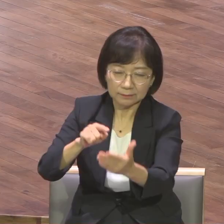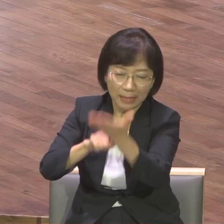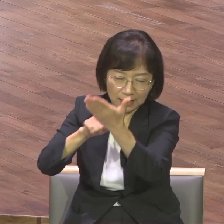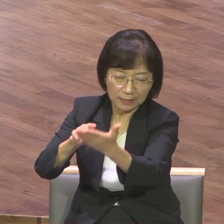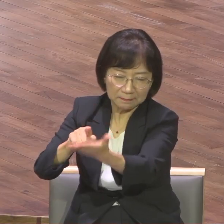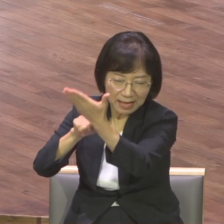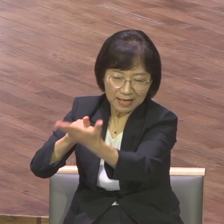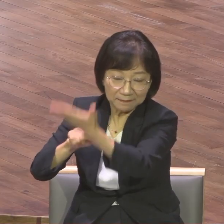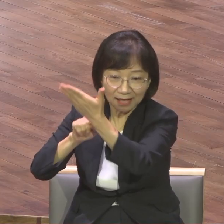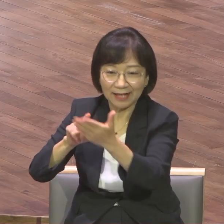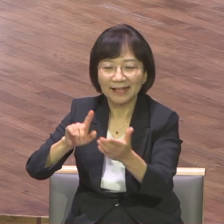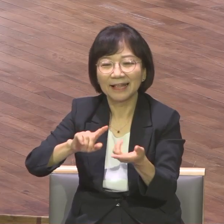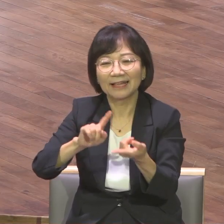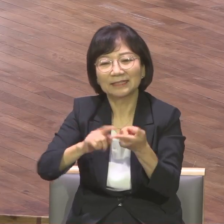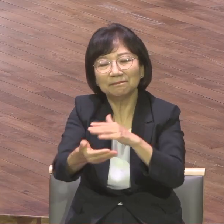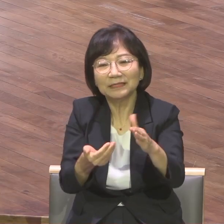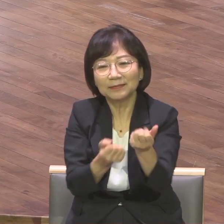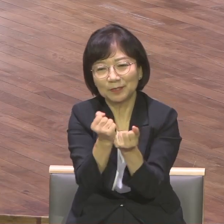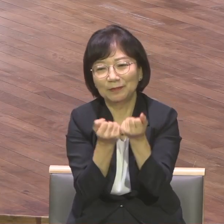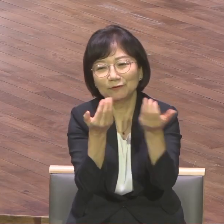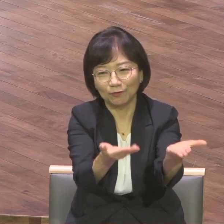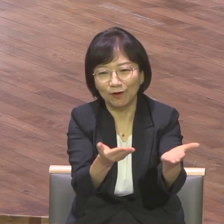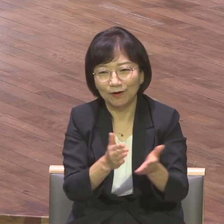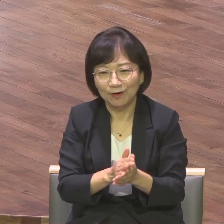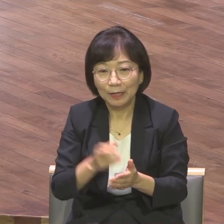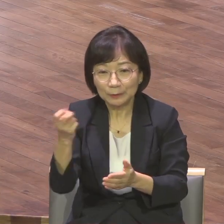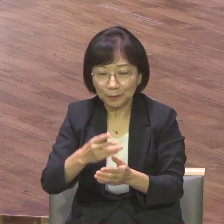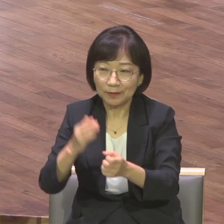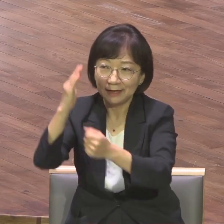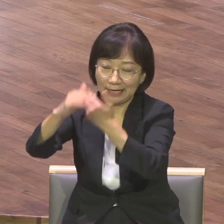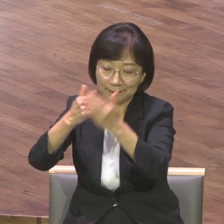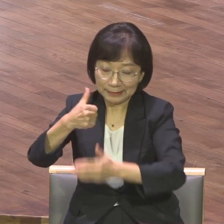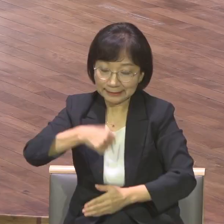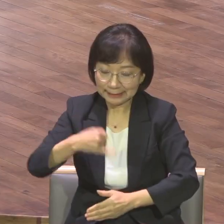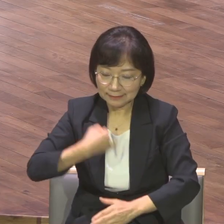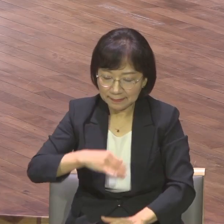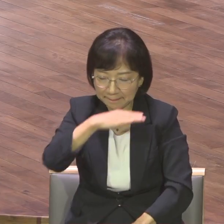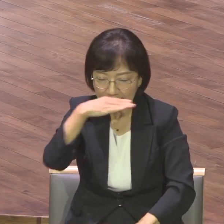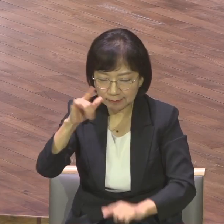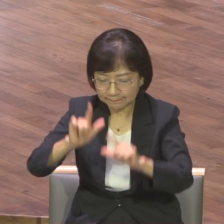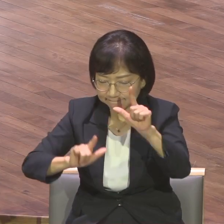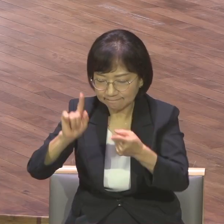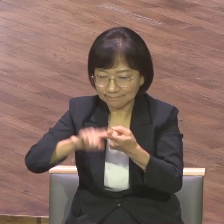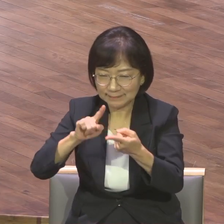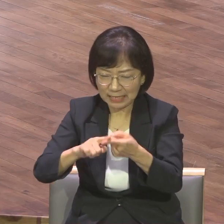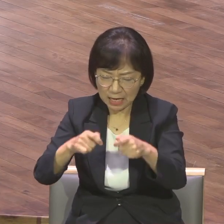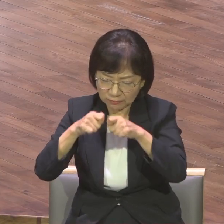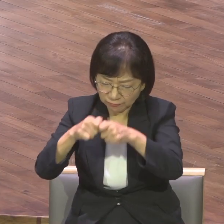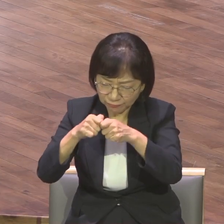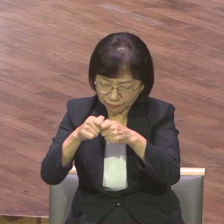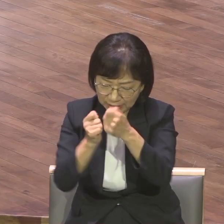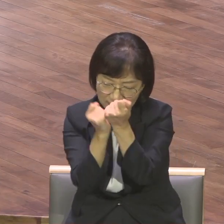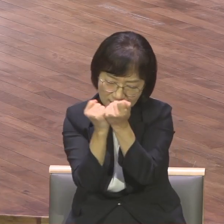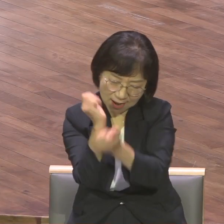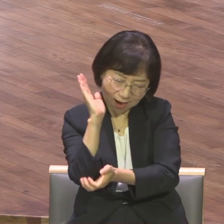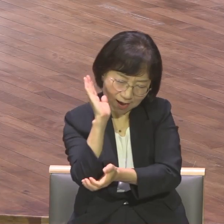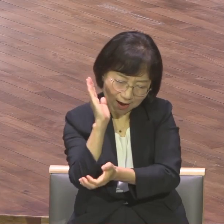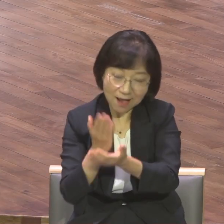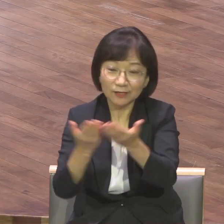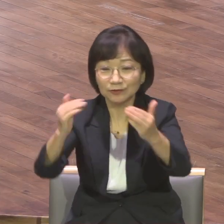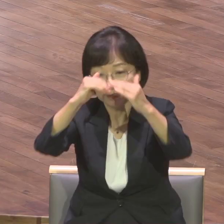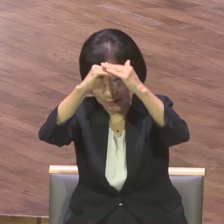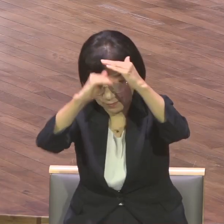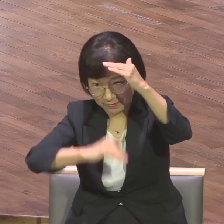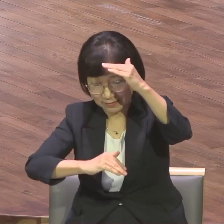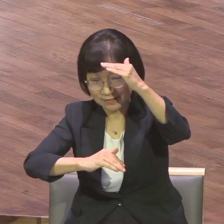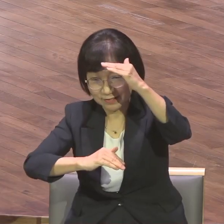때에 하나님의 자녀가 어떤 삶을 살아야 하는지에 대해서 아주 구체적으로 그렇게 밝히고